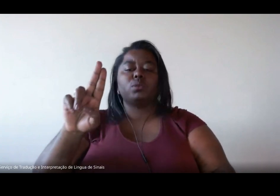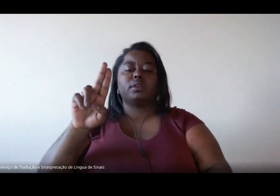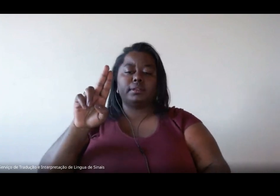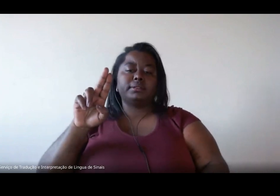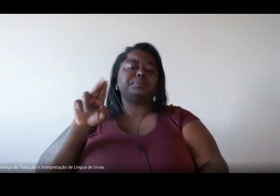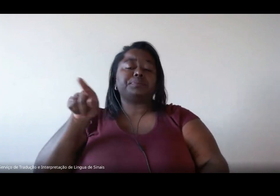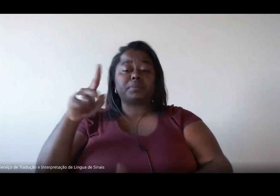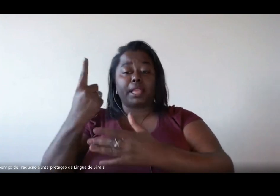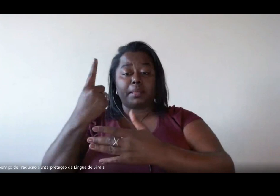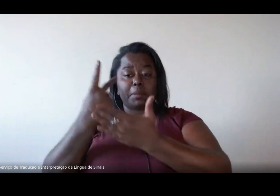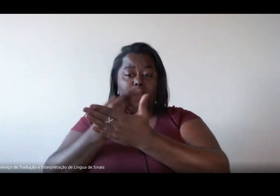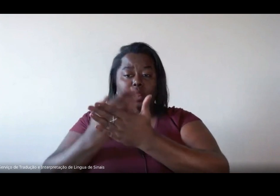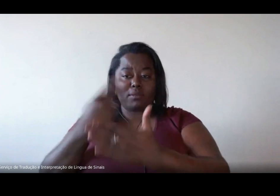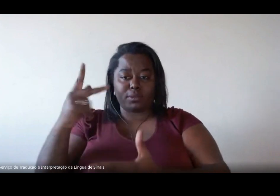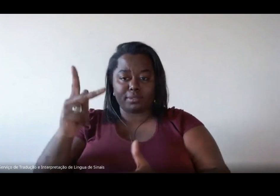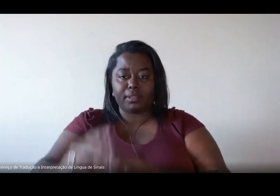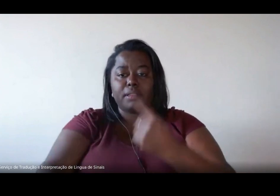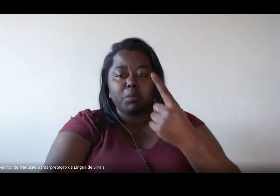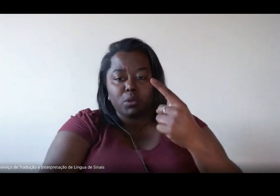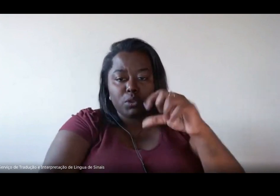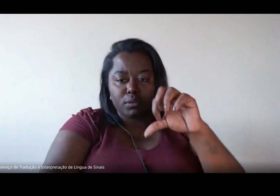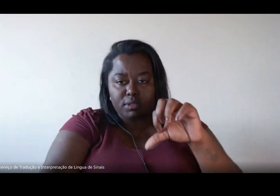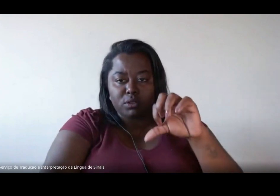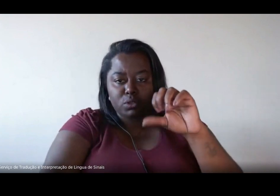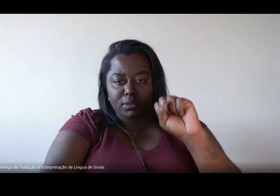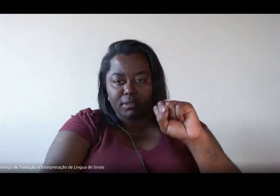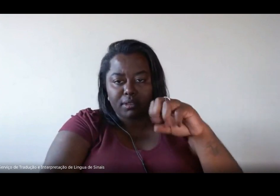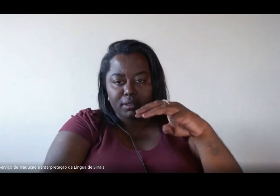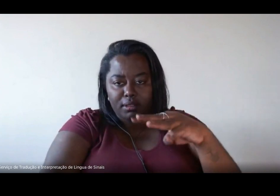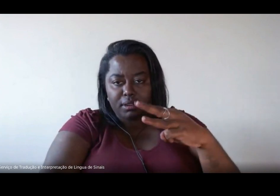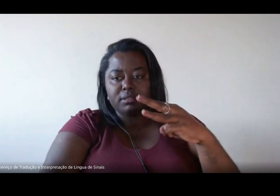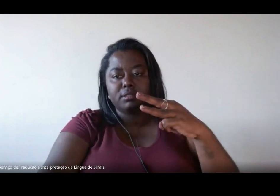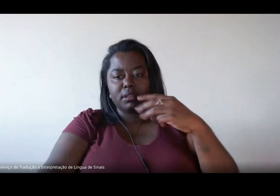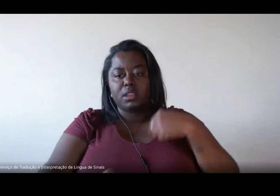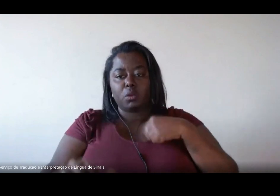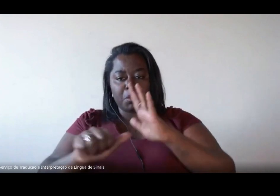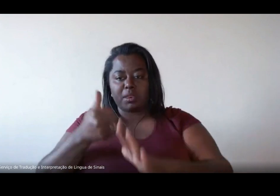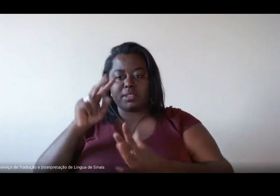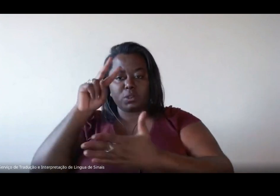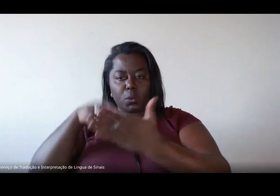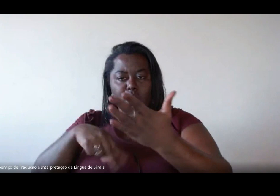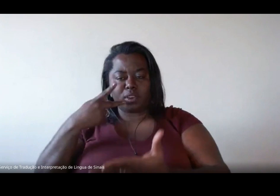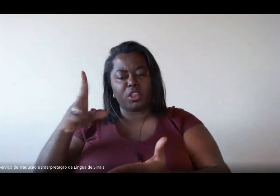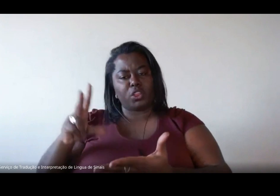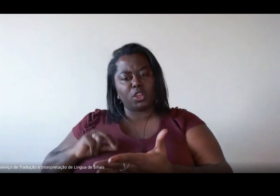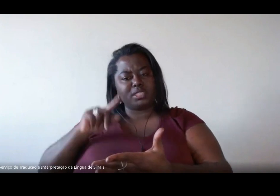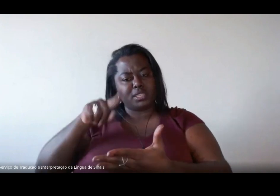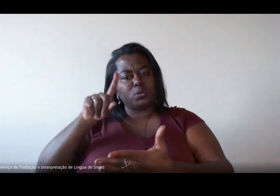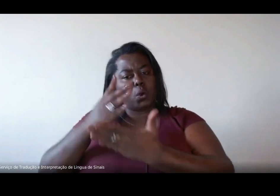verdade, o primeiro livrinho dele, de 83, quando eu li, eu falei assim, a primeira vez que eu li, eu falei, nossa, aqui é um livro de